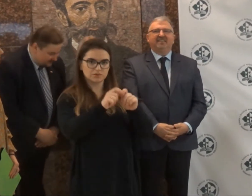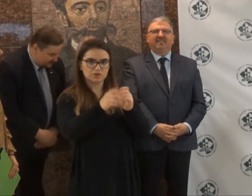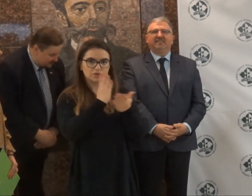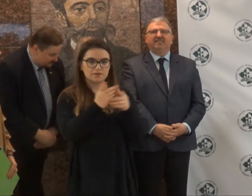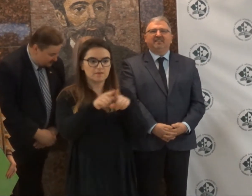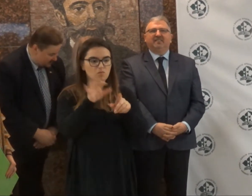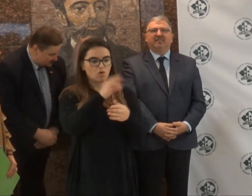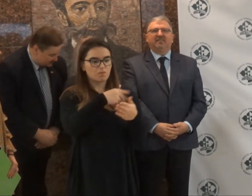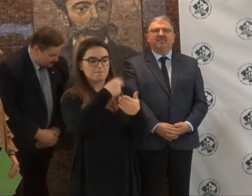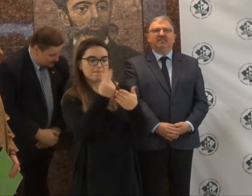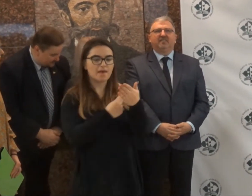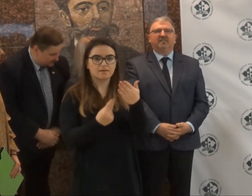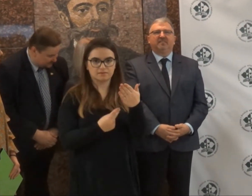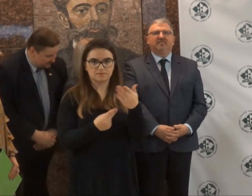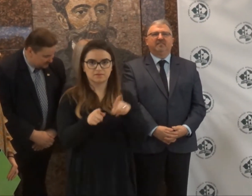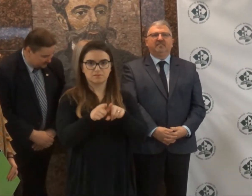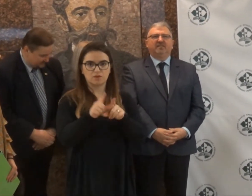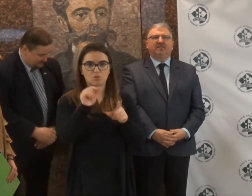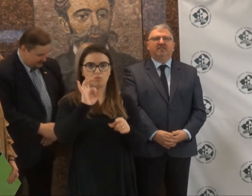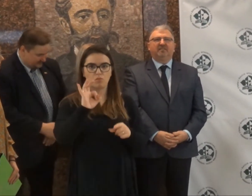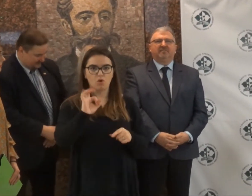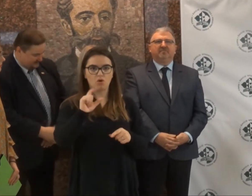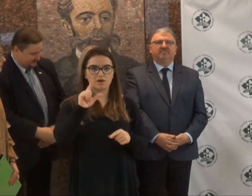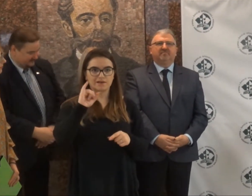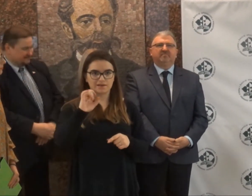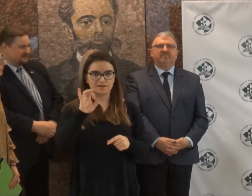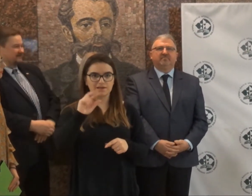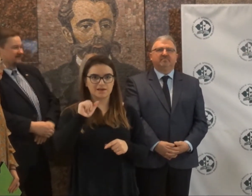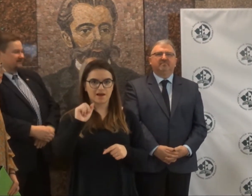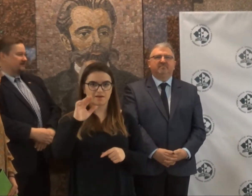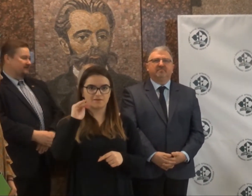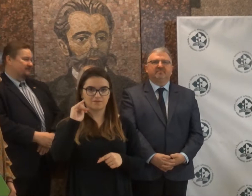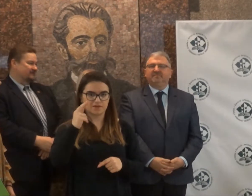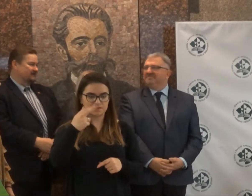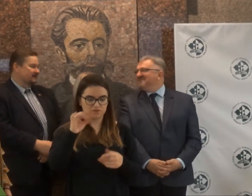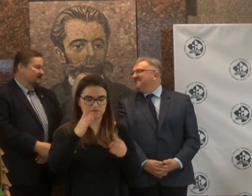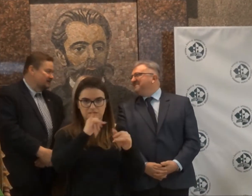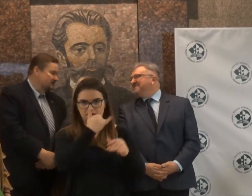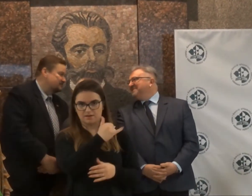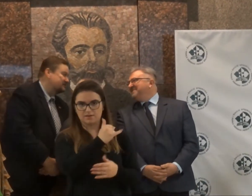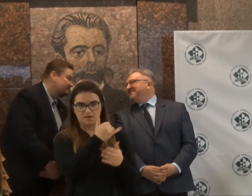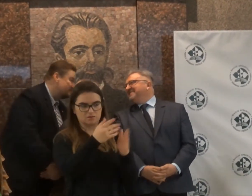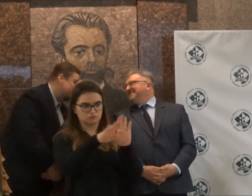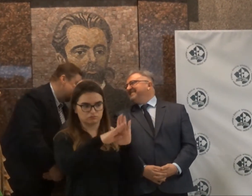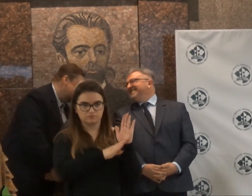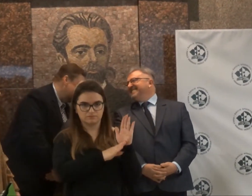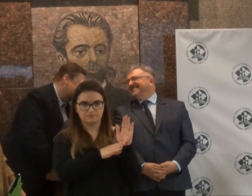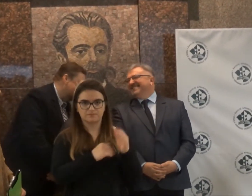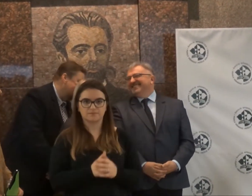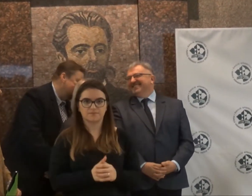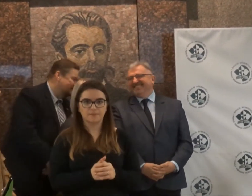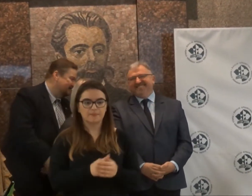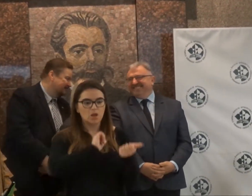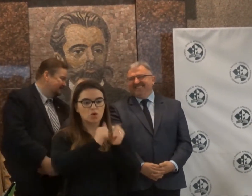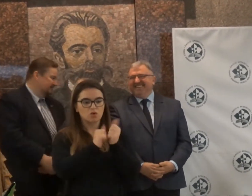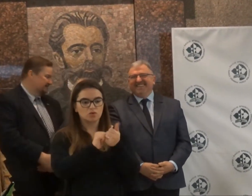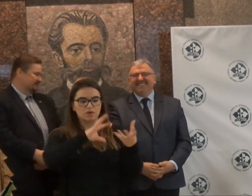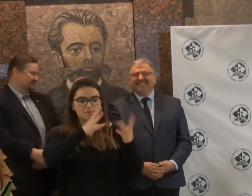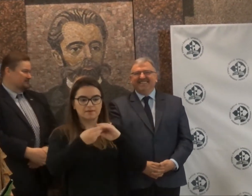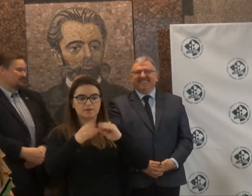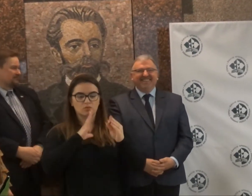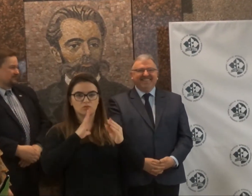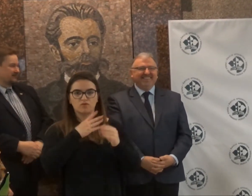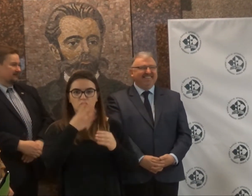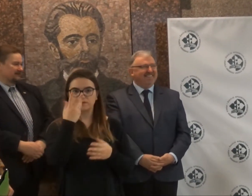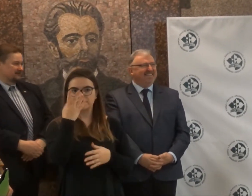grafinio pavidalinimo, poligrafinio leidybinio atlikimo kriterijus. Konkursui buvo pateiktos 29